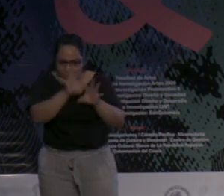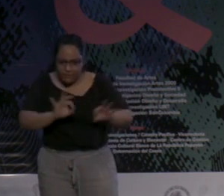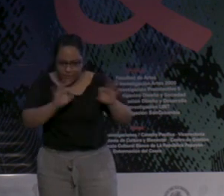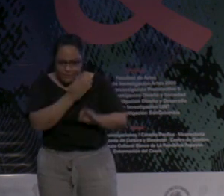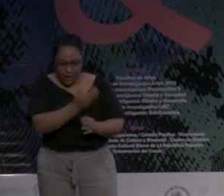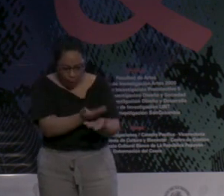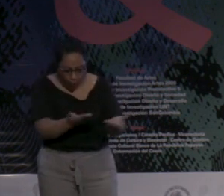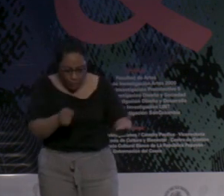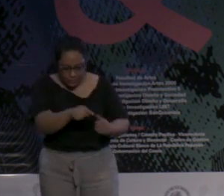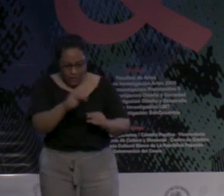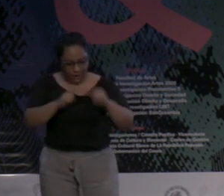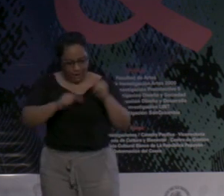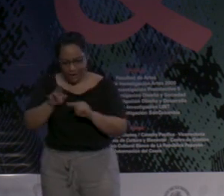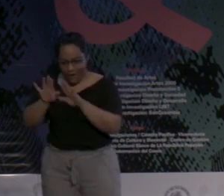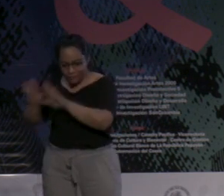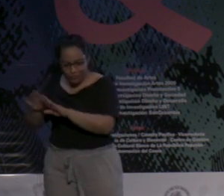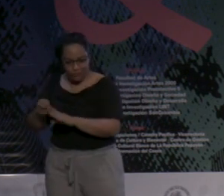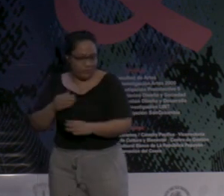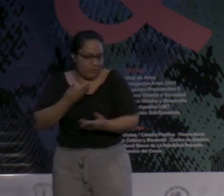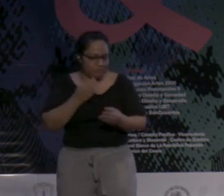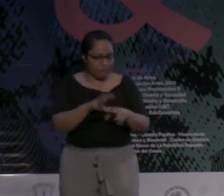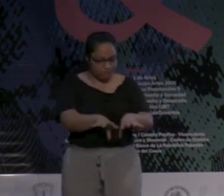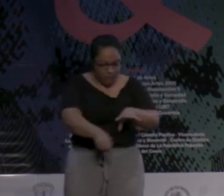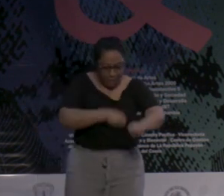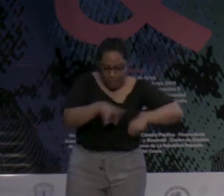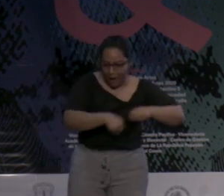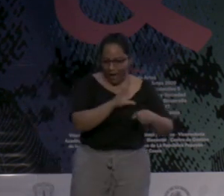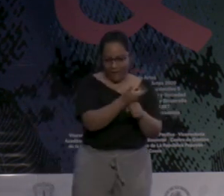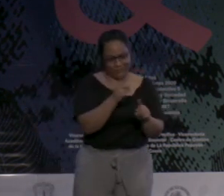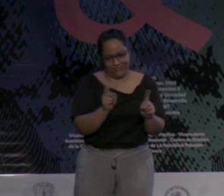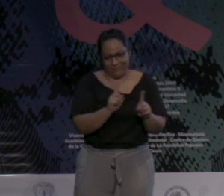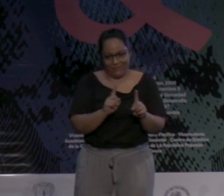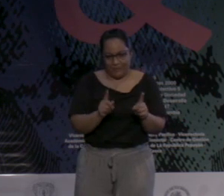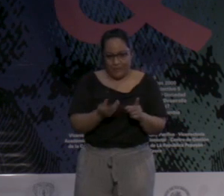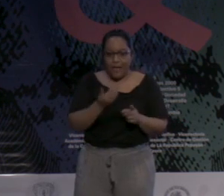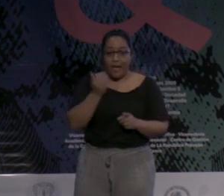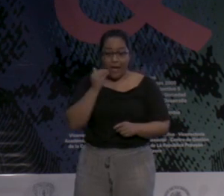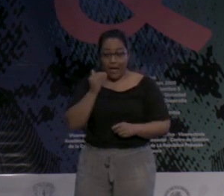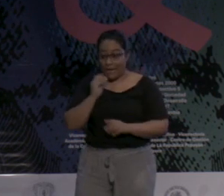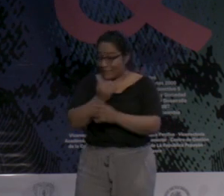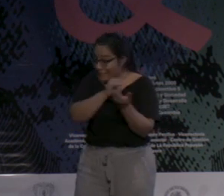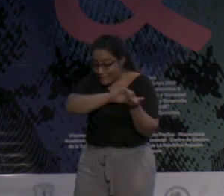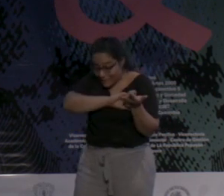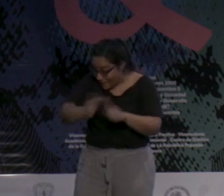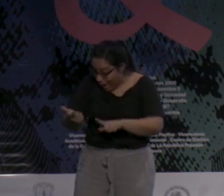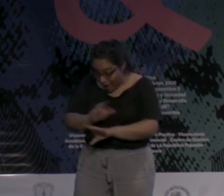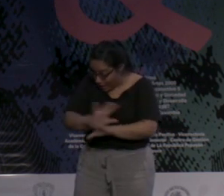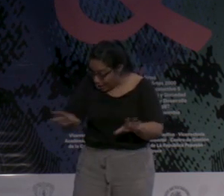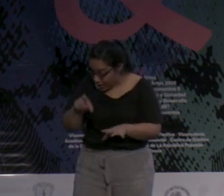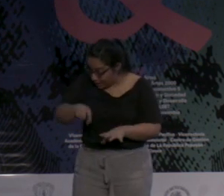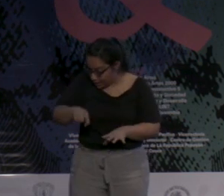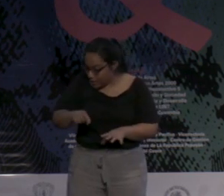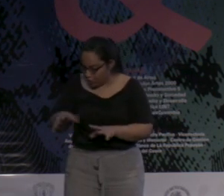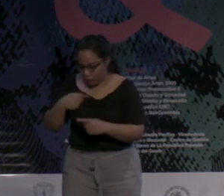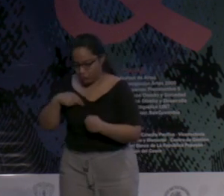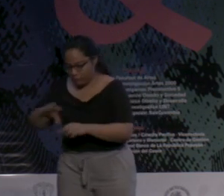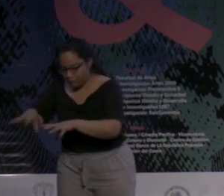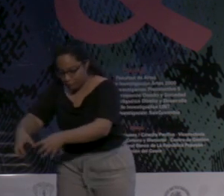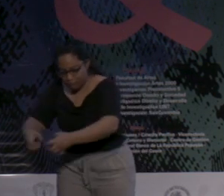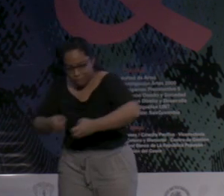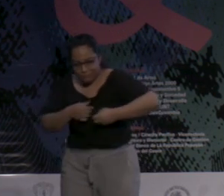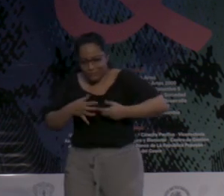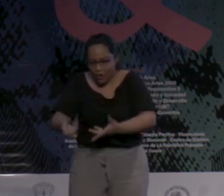quitarles con martillos el cemento para volver a usarlos para construir su casa. María Elvira en ese momento se detiene y dice: yo no puedo usar nada que le sirva a